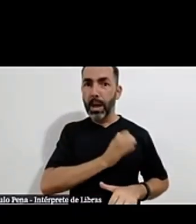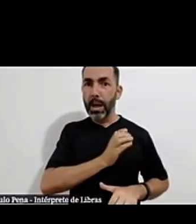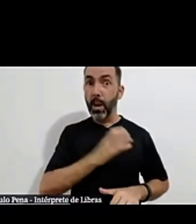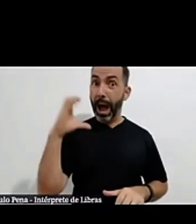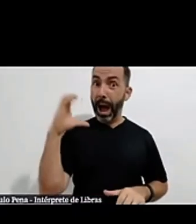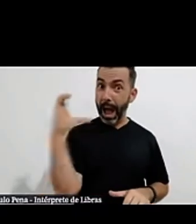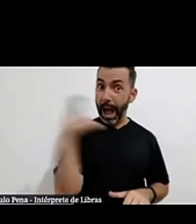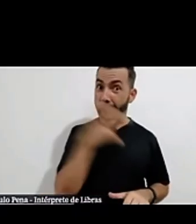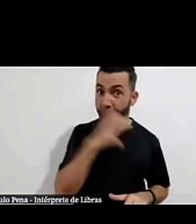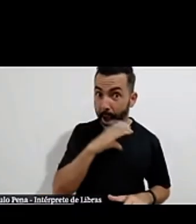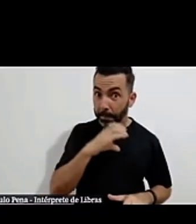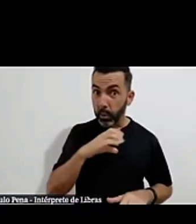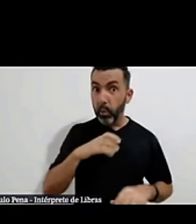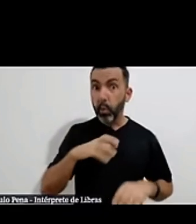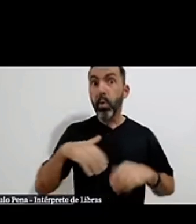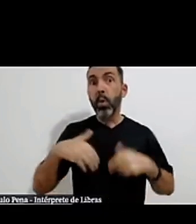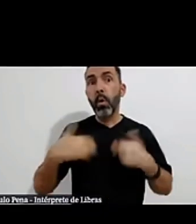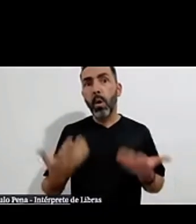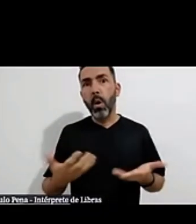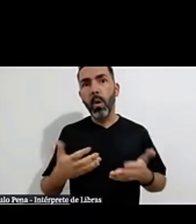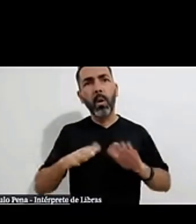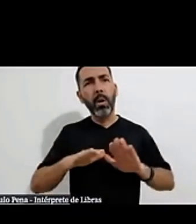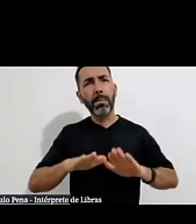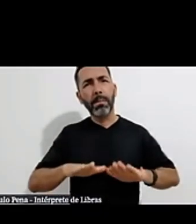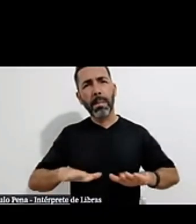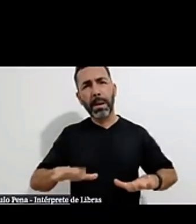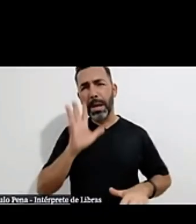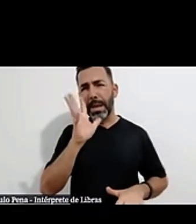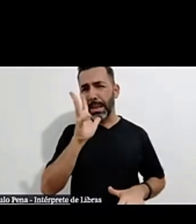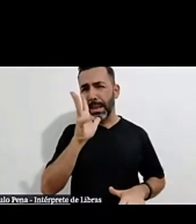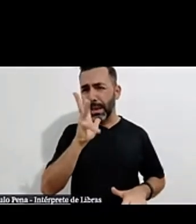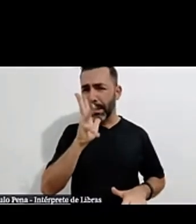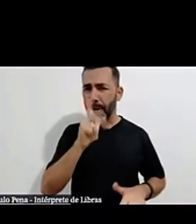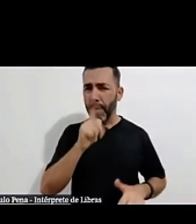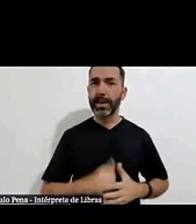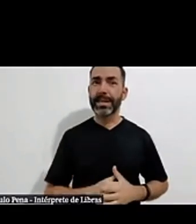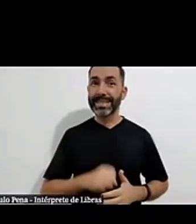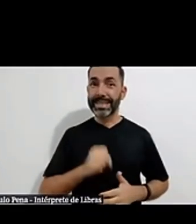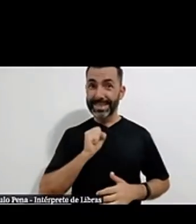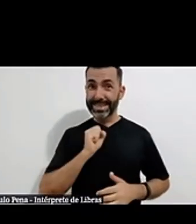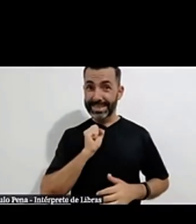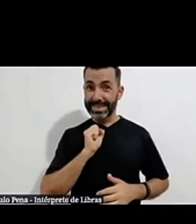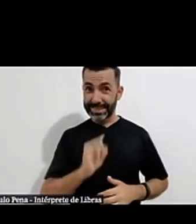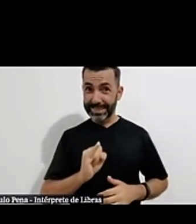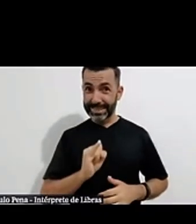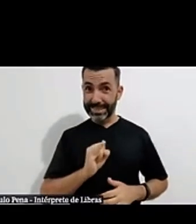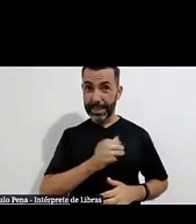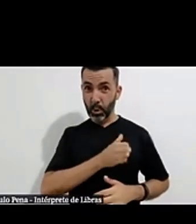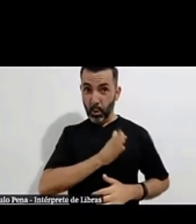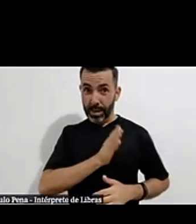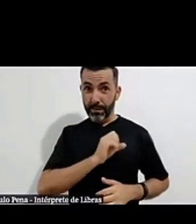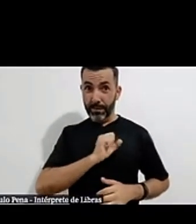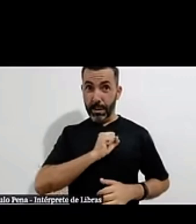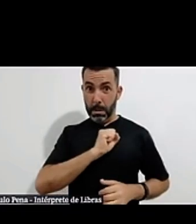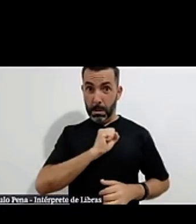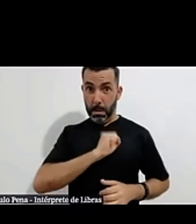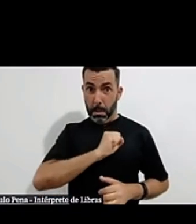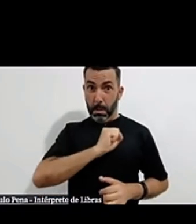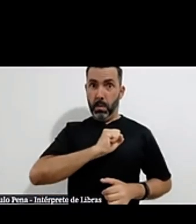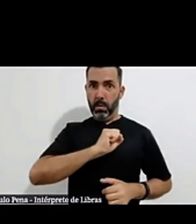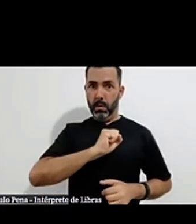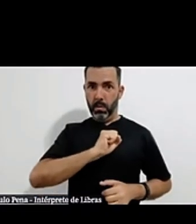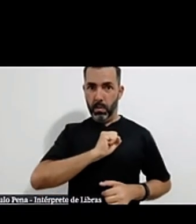batimentos cardíacos. Então, quando as batidas do coração ficam descompassadas, né, o que é